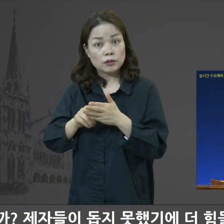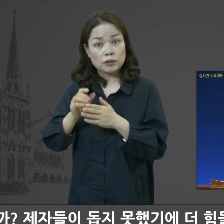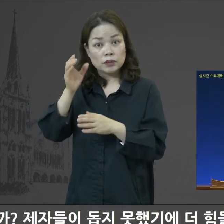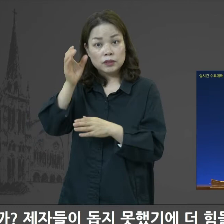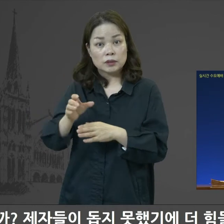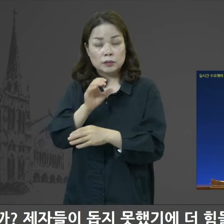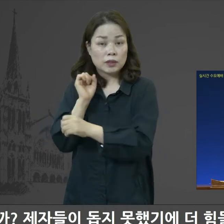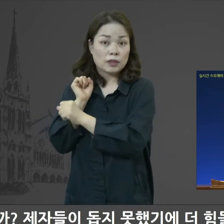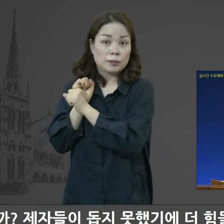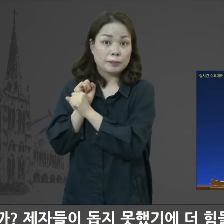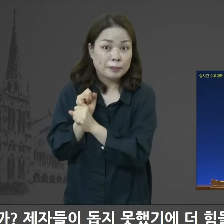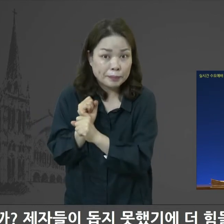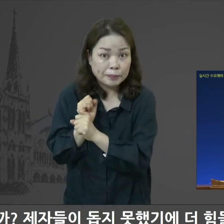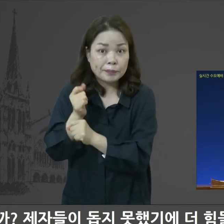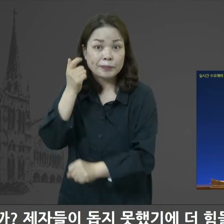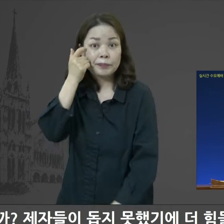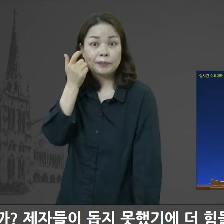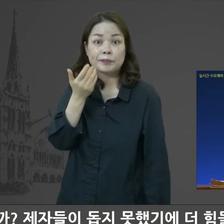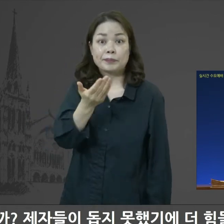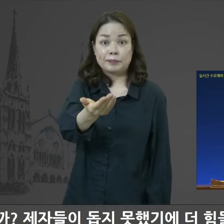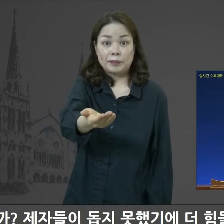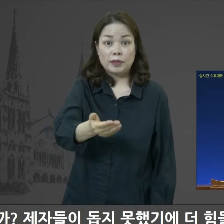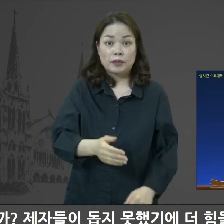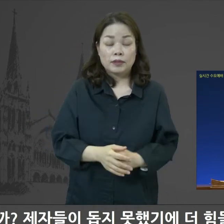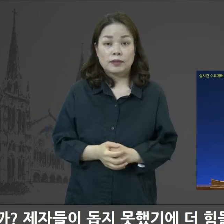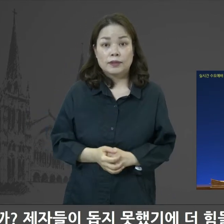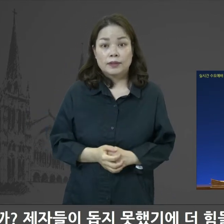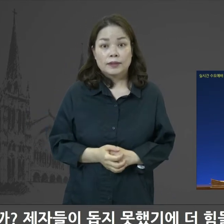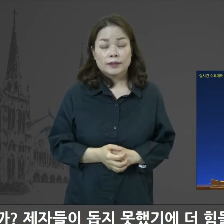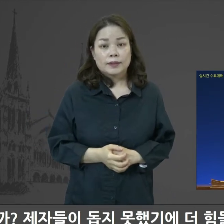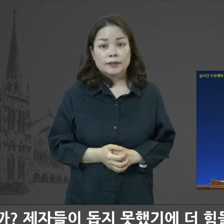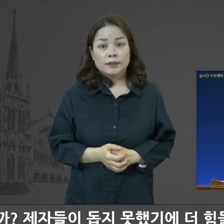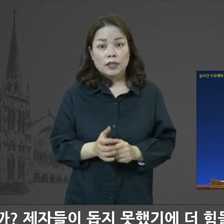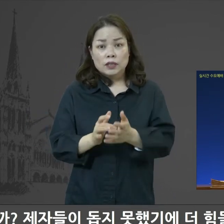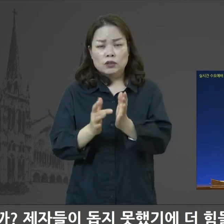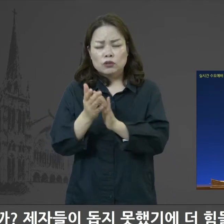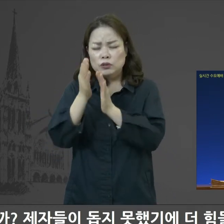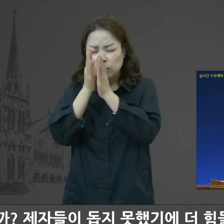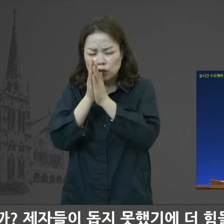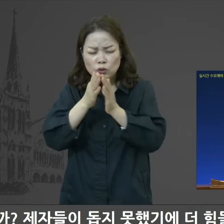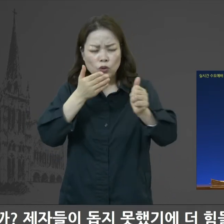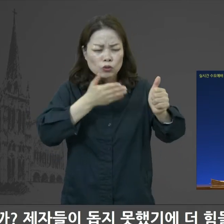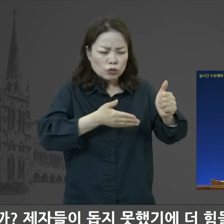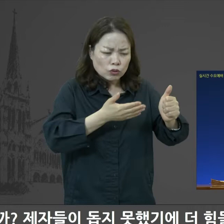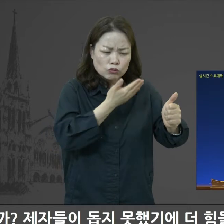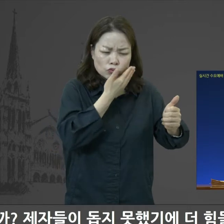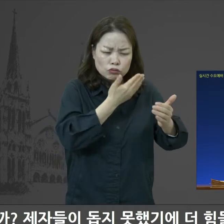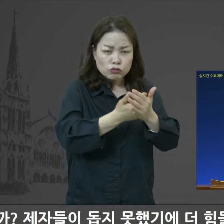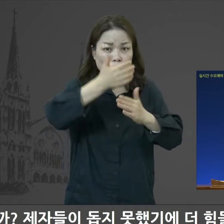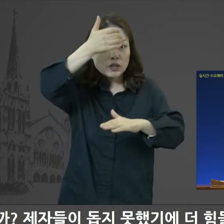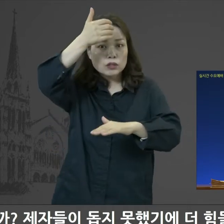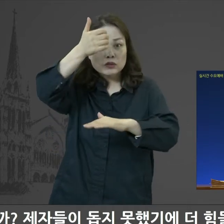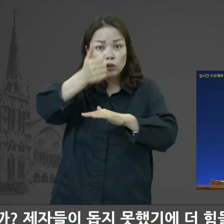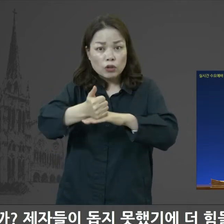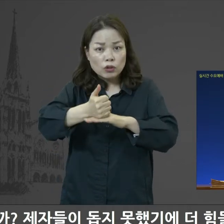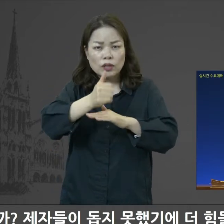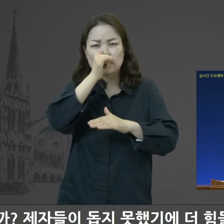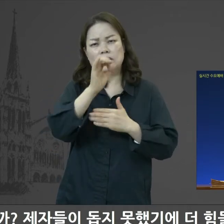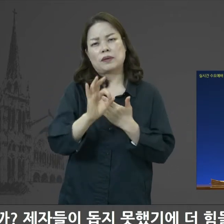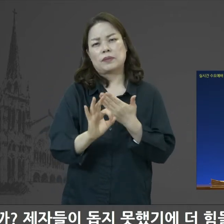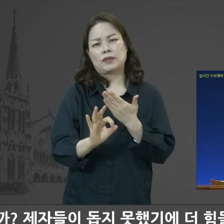십자가를 지실 수 있었던 것일까요? 예수님의 기도 요청이 이렇게 중요한 결과로